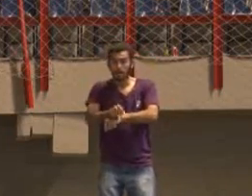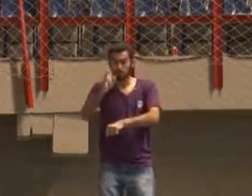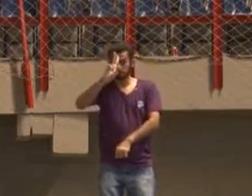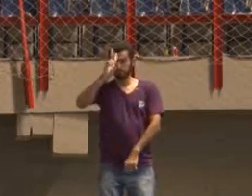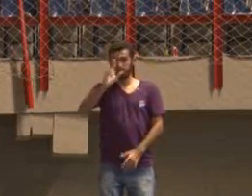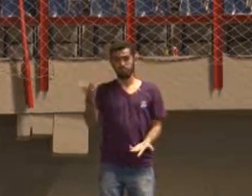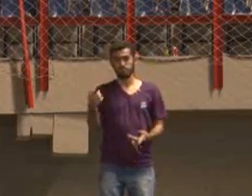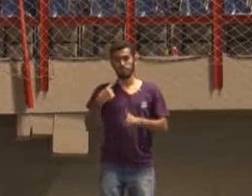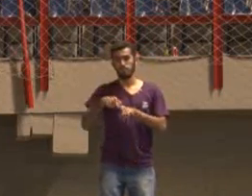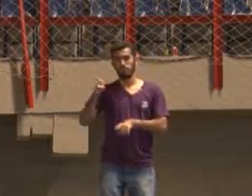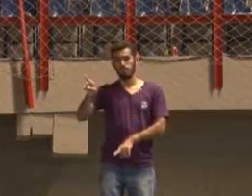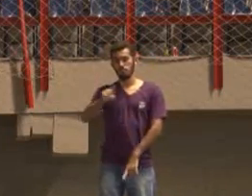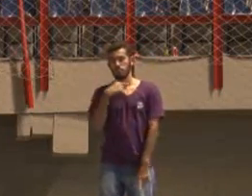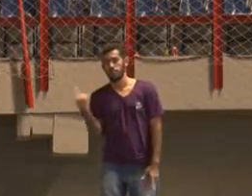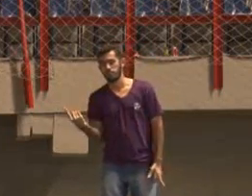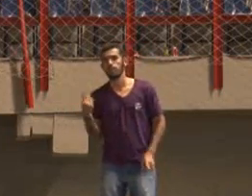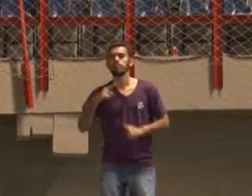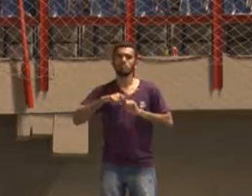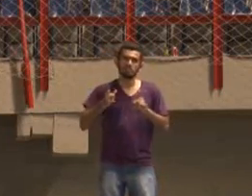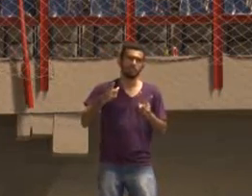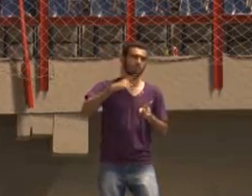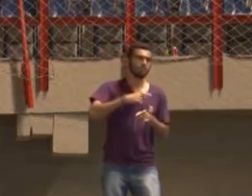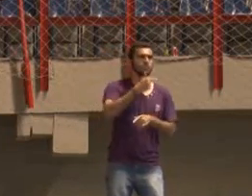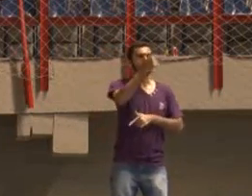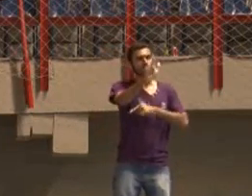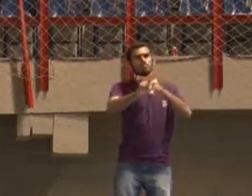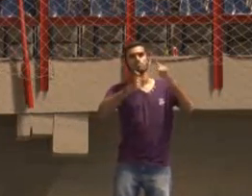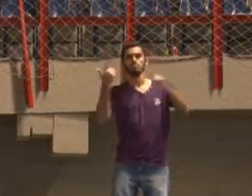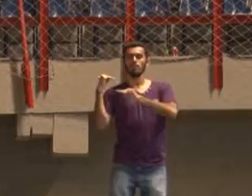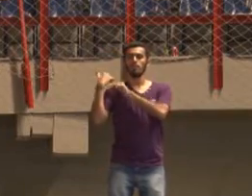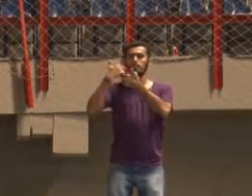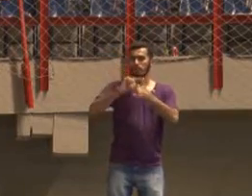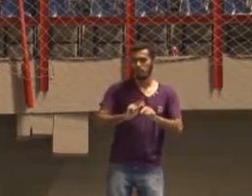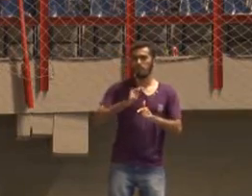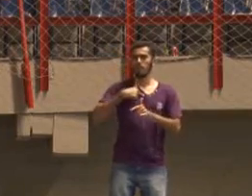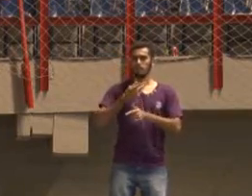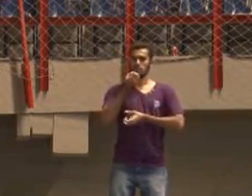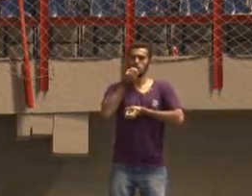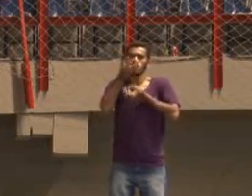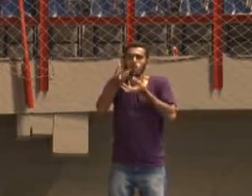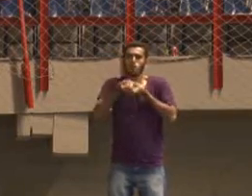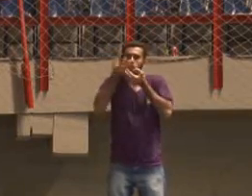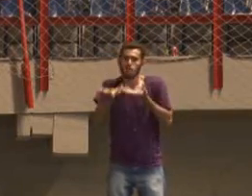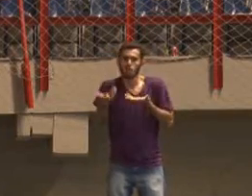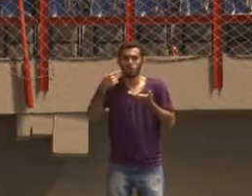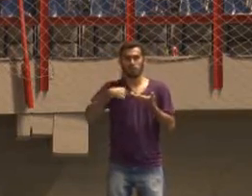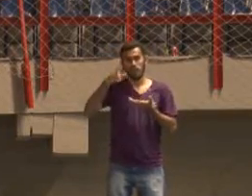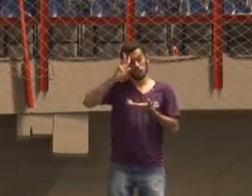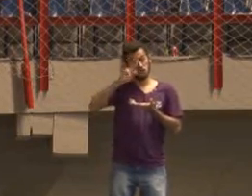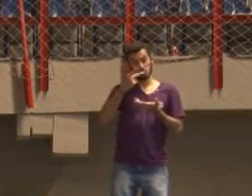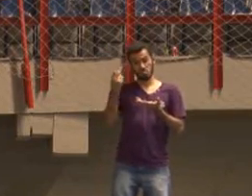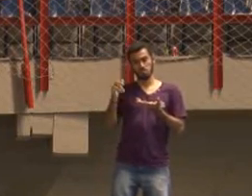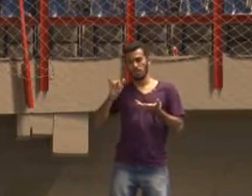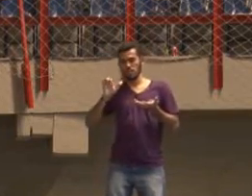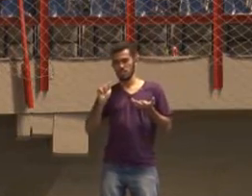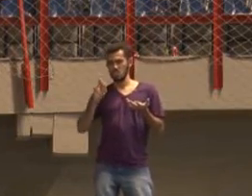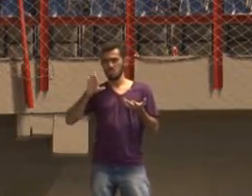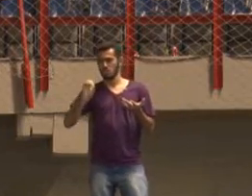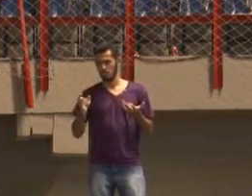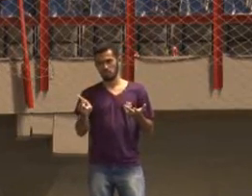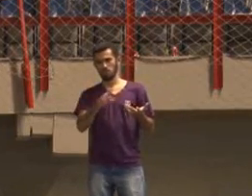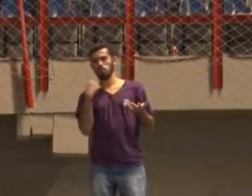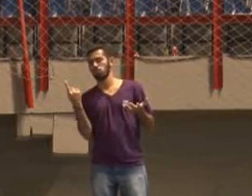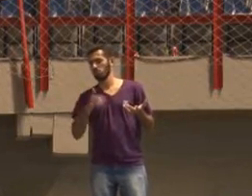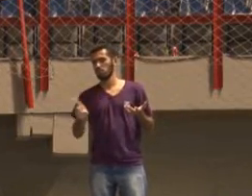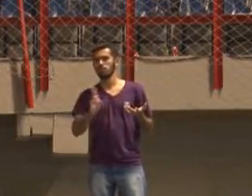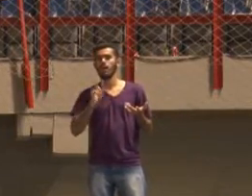que existem outras tradições, outras culturas, que recontam a história e dizem que Ícaro não morreu. Ícaro teria ido parar